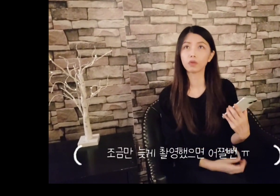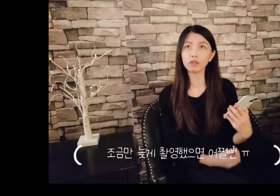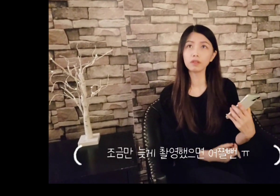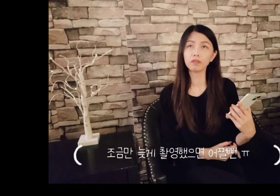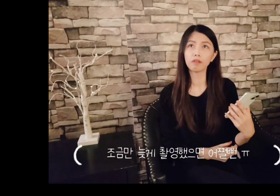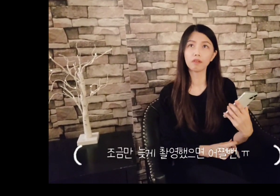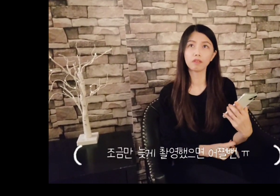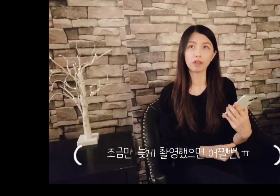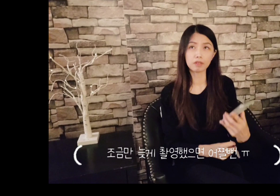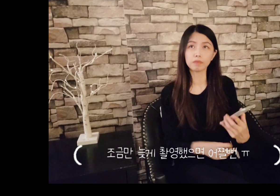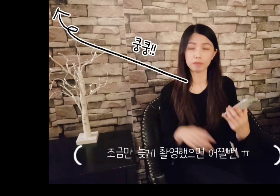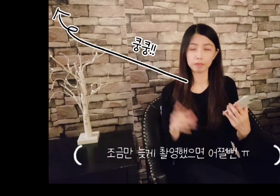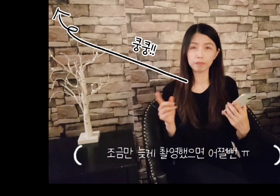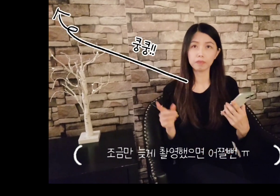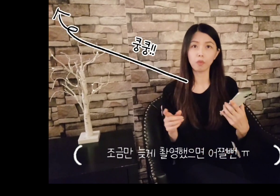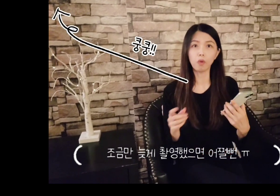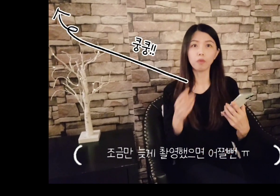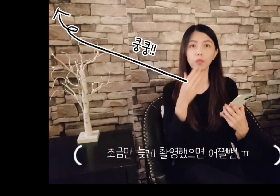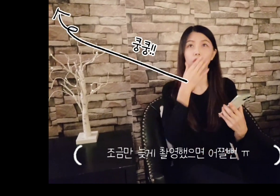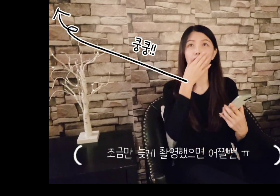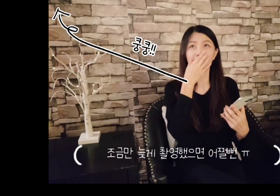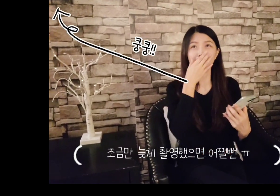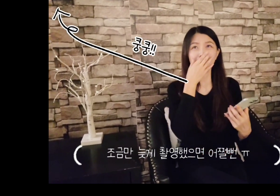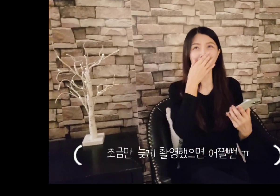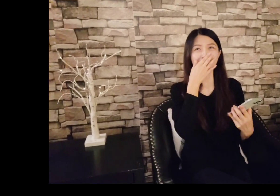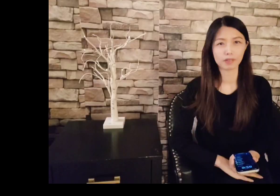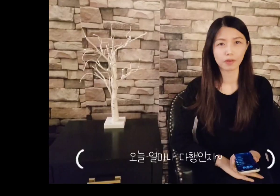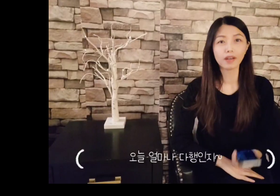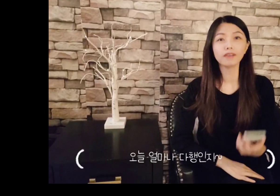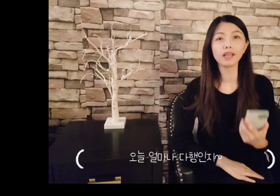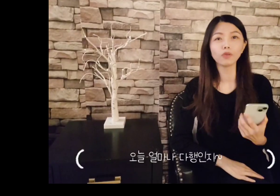끝나고 왔거든? 나 지금 어머, 뭐야?